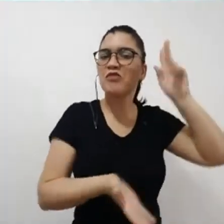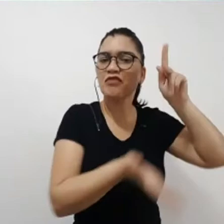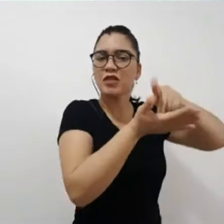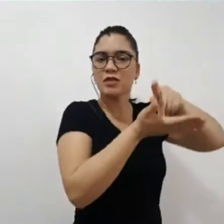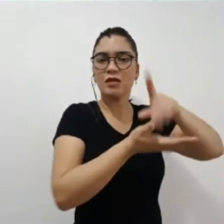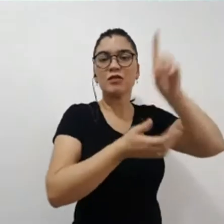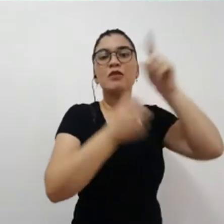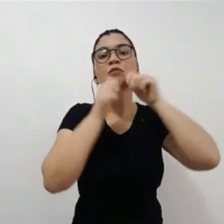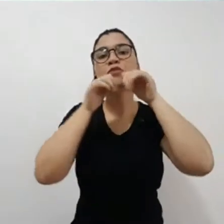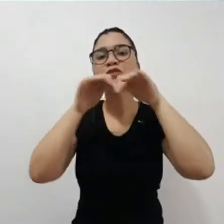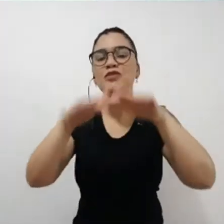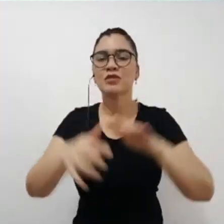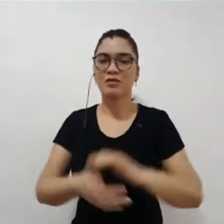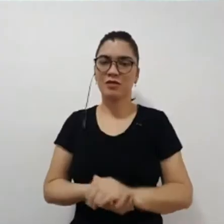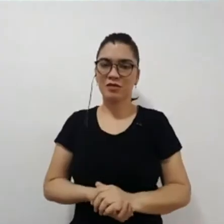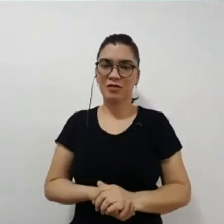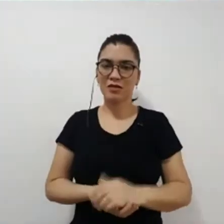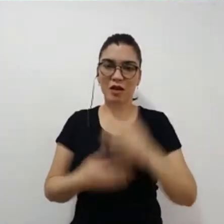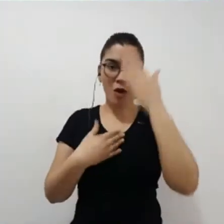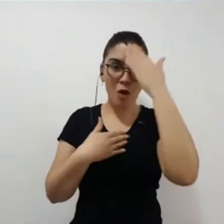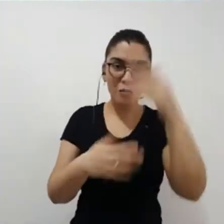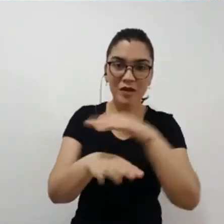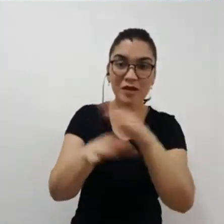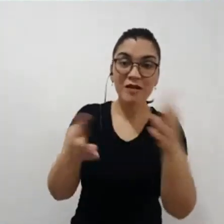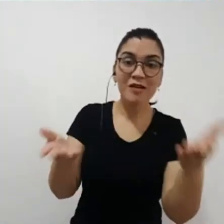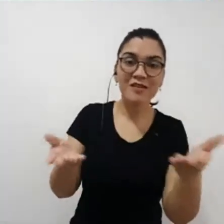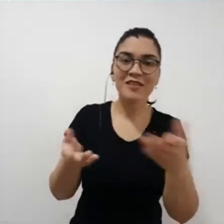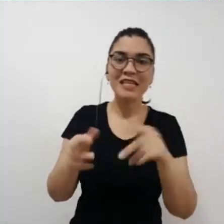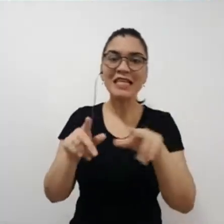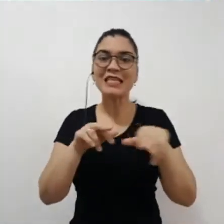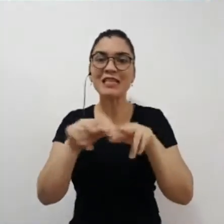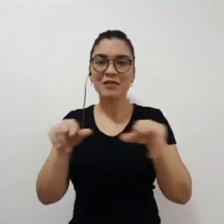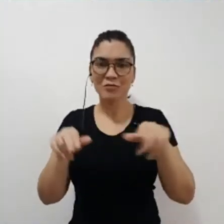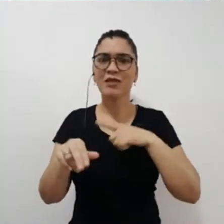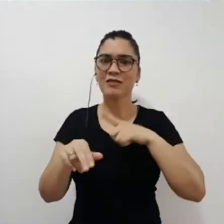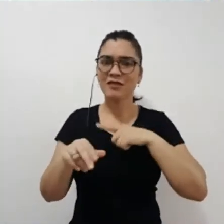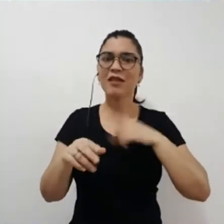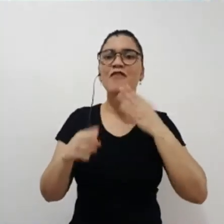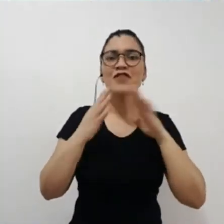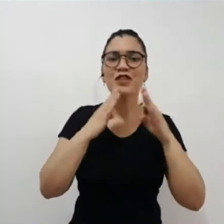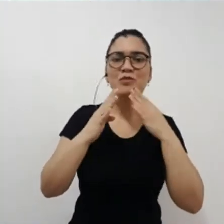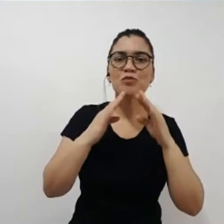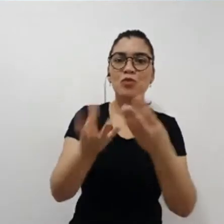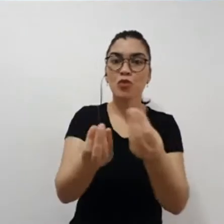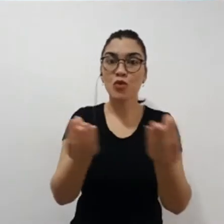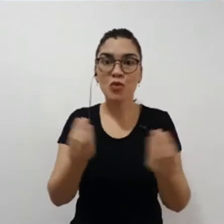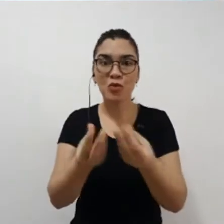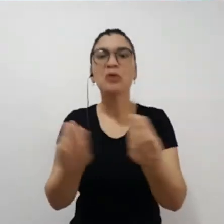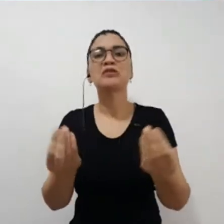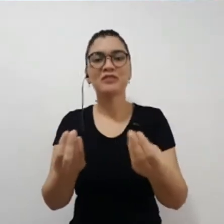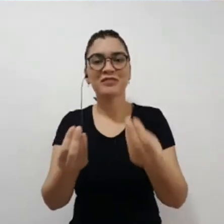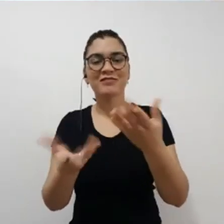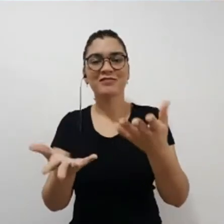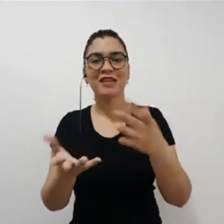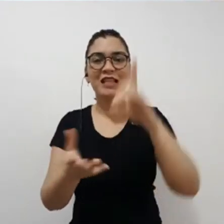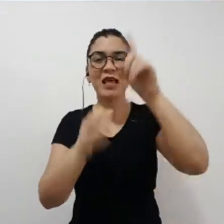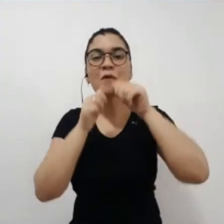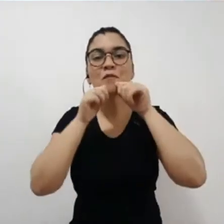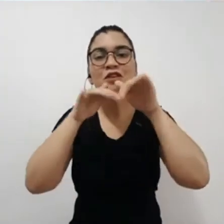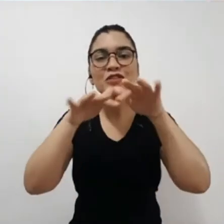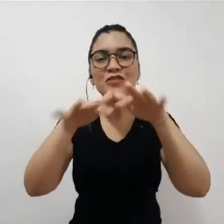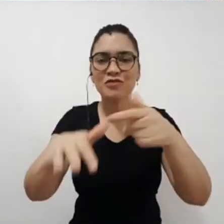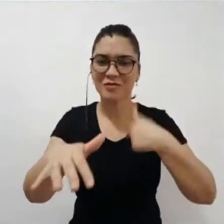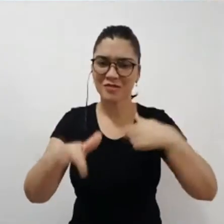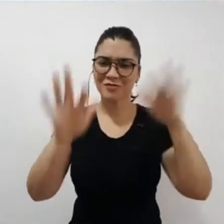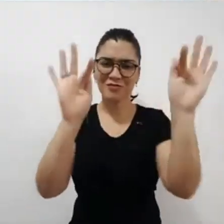Obrigado aí, irmãos, que estão aqui acompanhando. Muita gente no Facebook, graças a Deus. Deus abençoe a vida de vocês. Fico muito feliz de saber